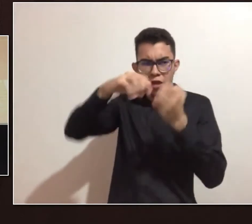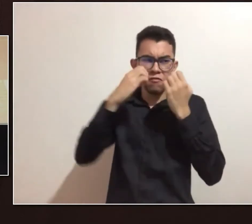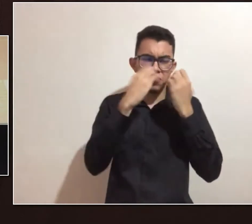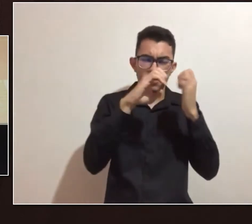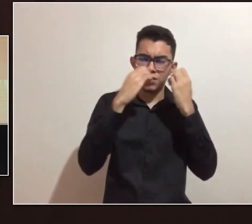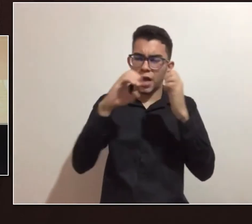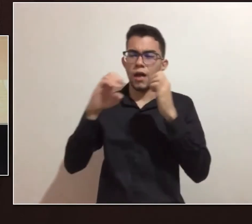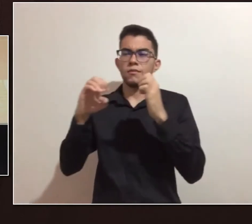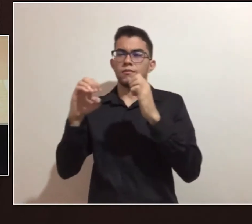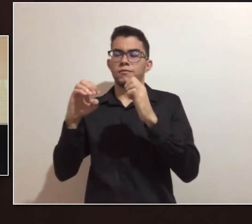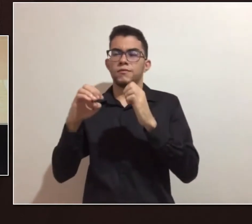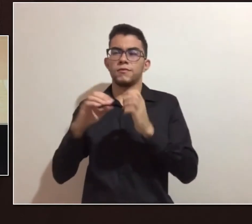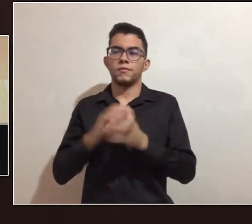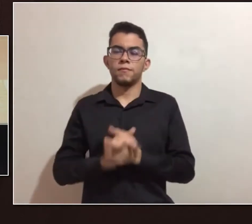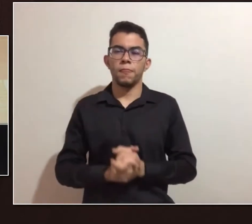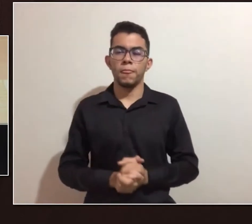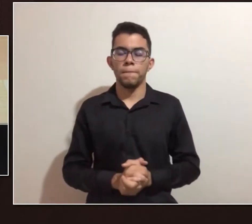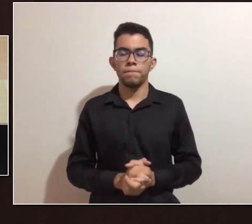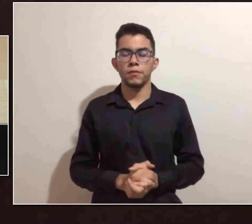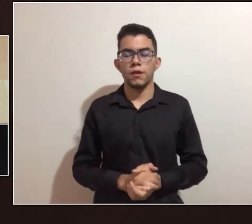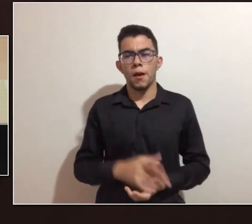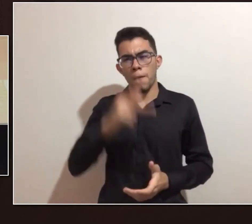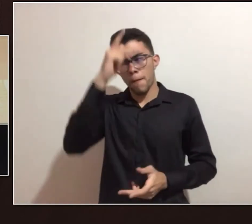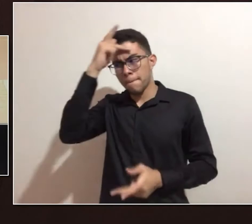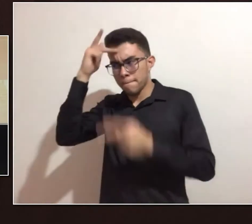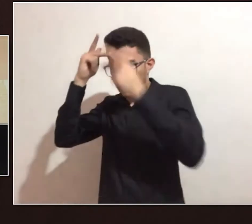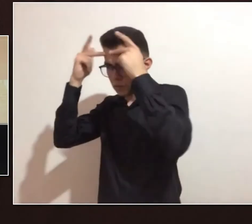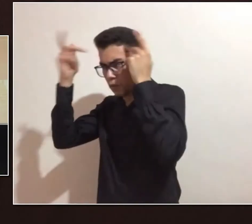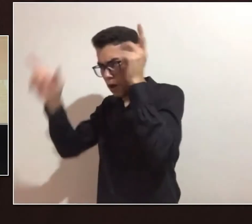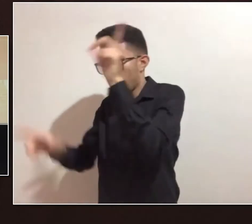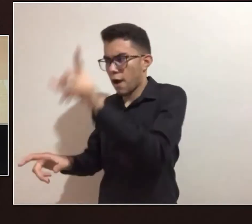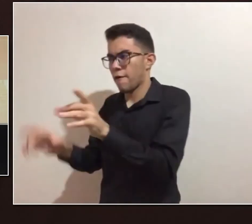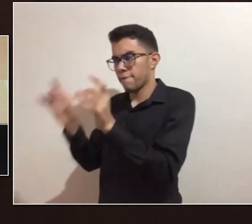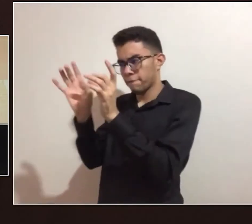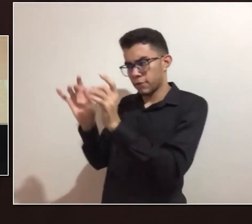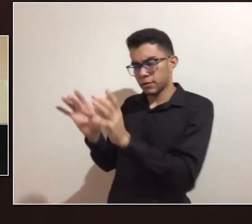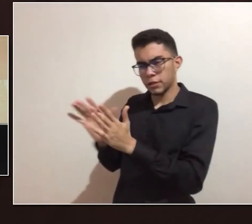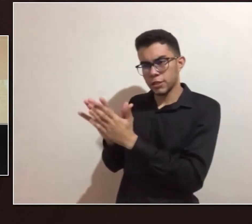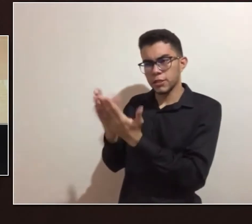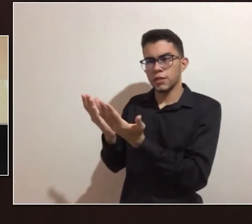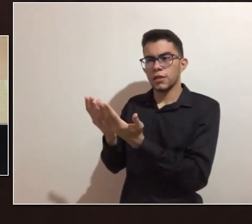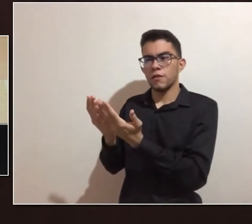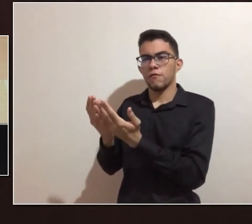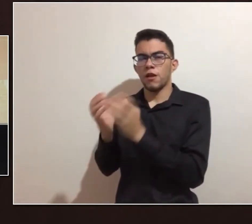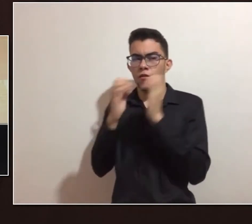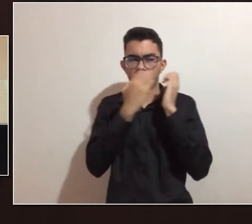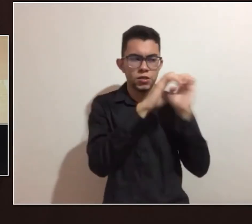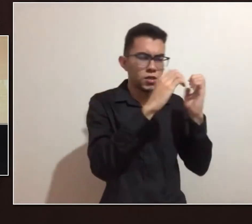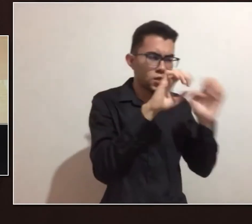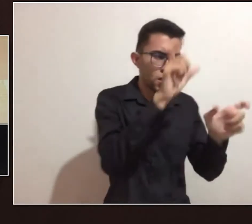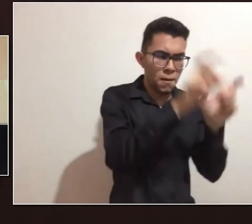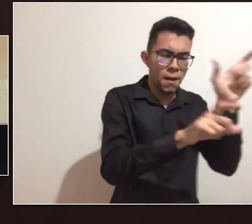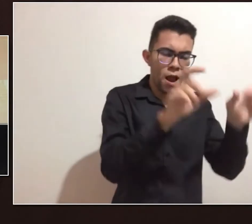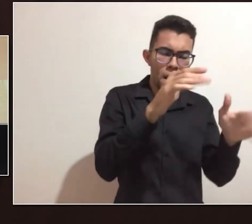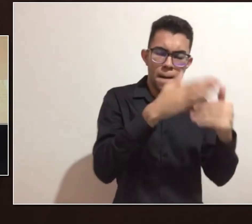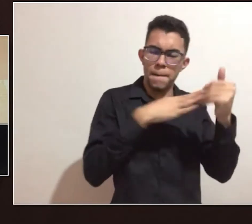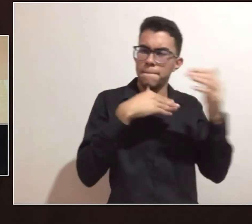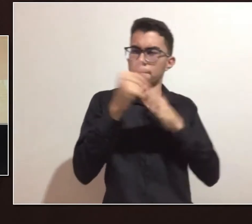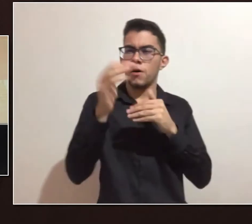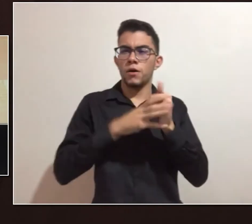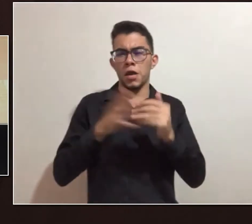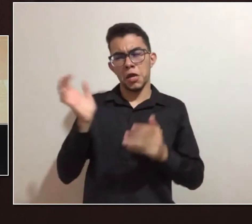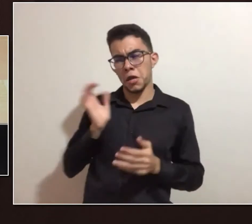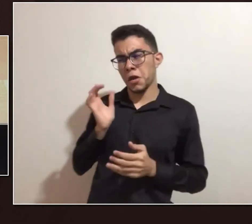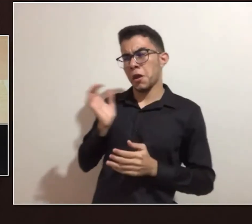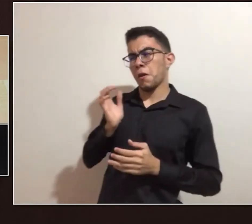escolher. Esse foi escolhido, aqui não foi escolhido. Não, é para toda criatura. Para ricos, para pobres, para cultos, para